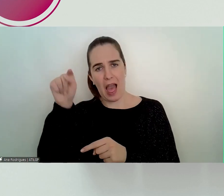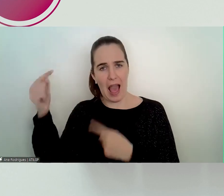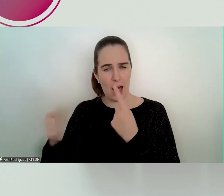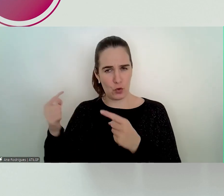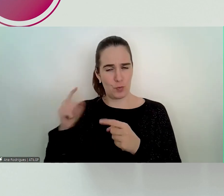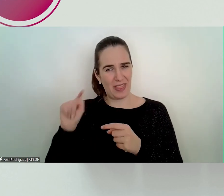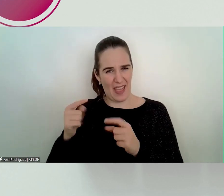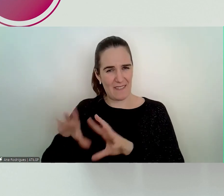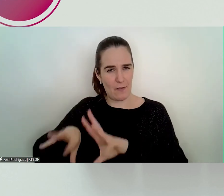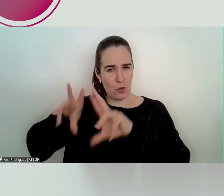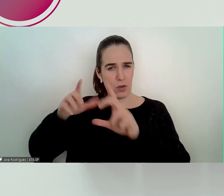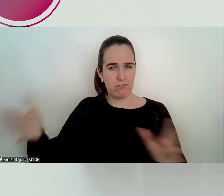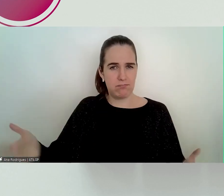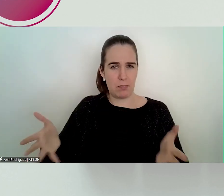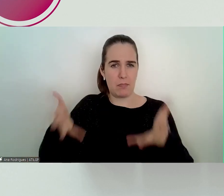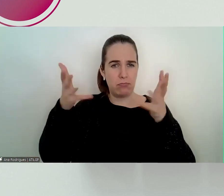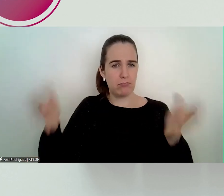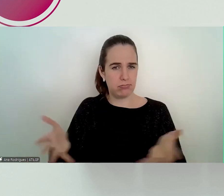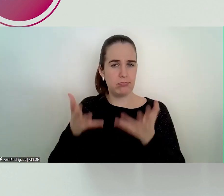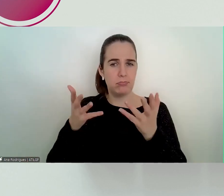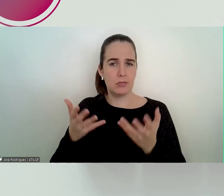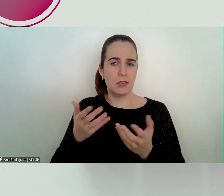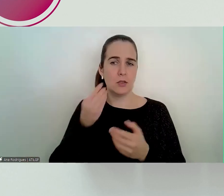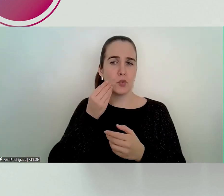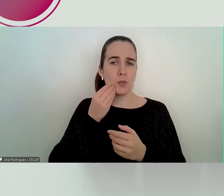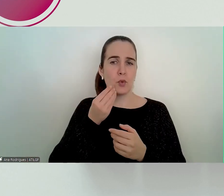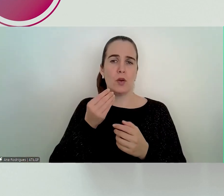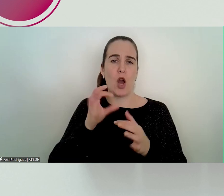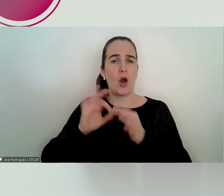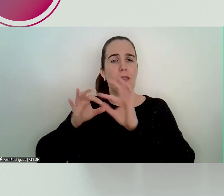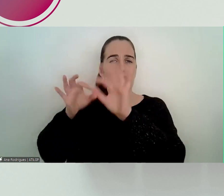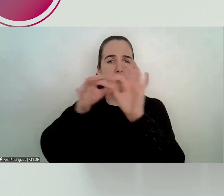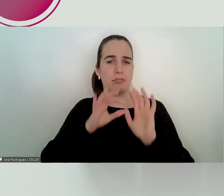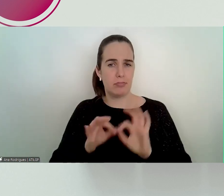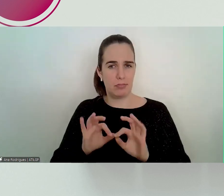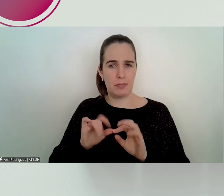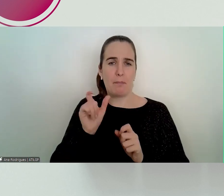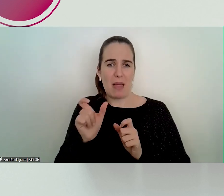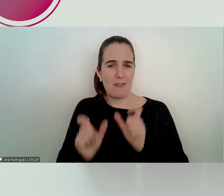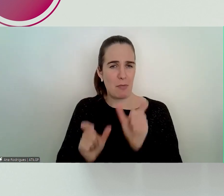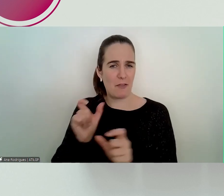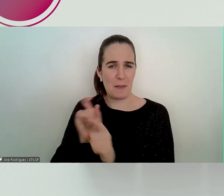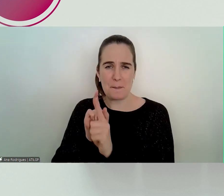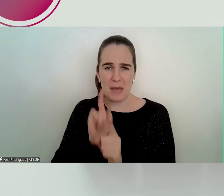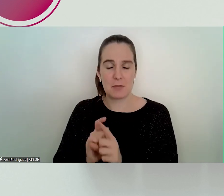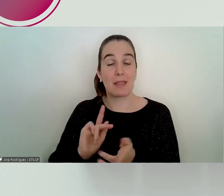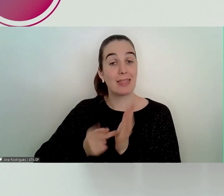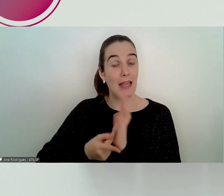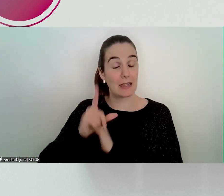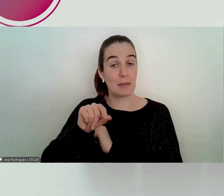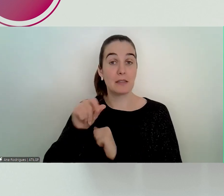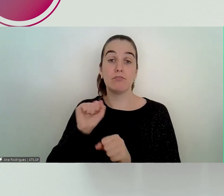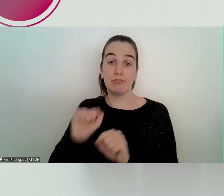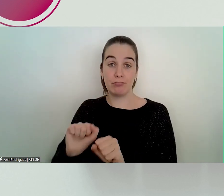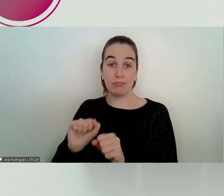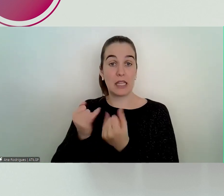preciso evoluir naquilo que diz respeito à interoperabilidade semântica e técnica, que são dimensões mais